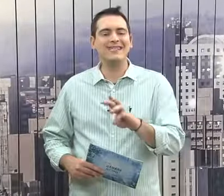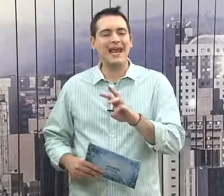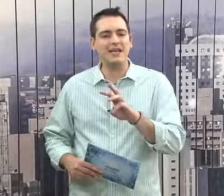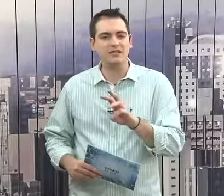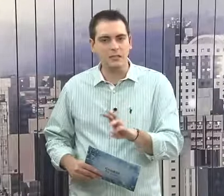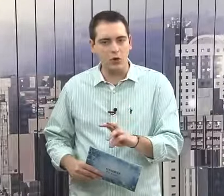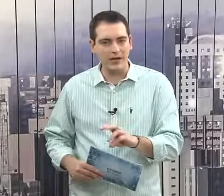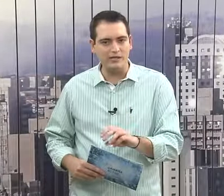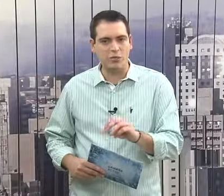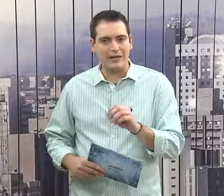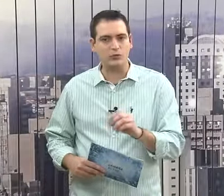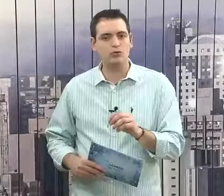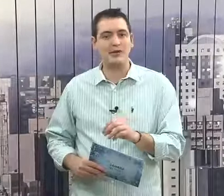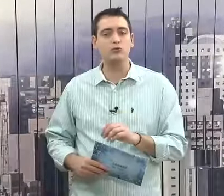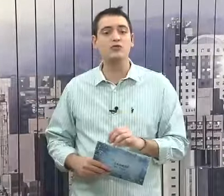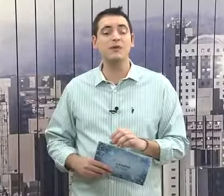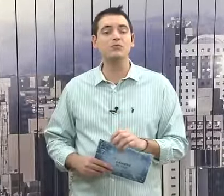quase